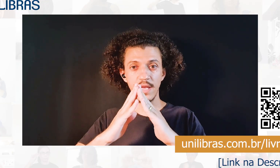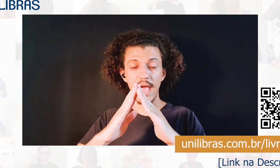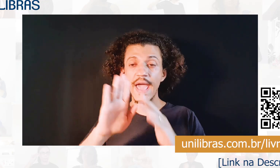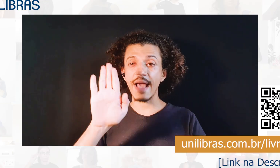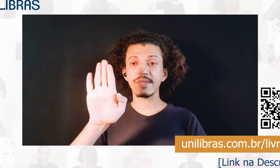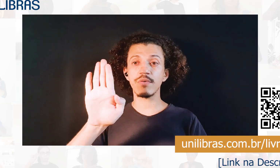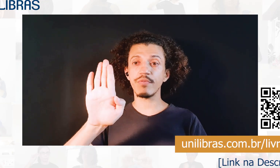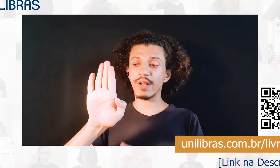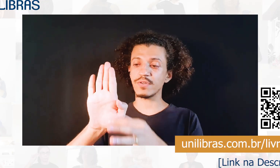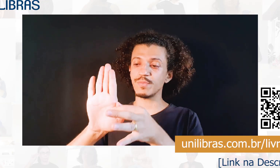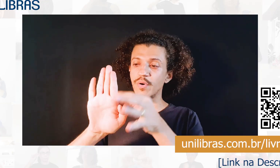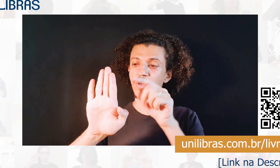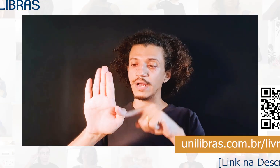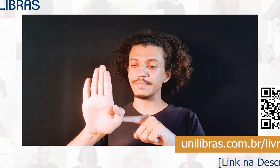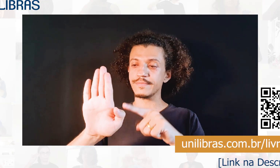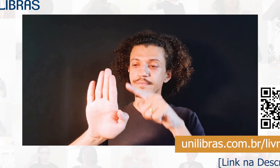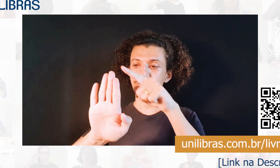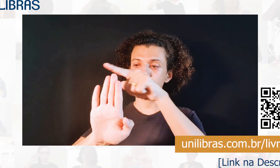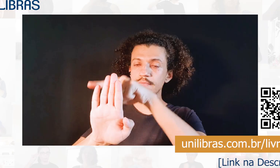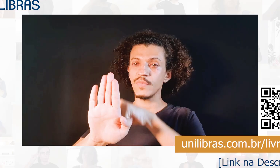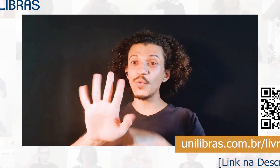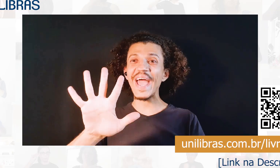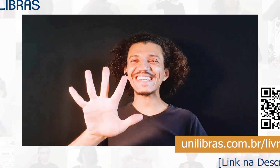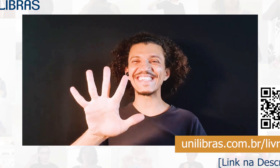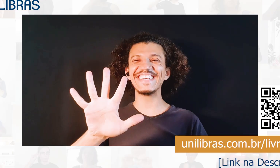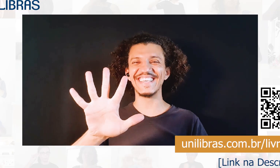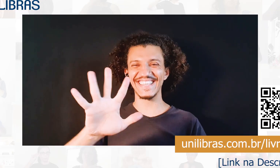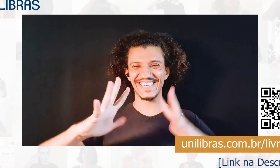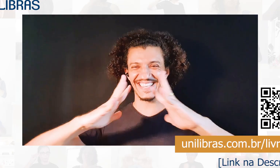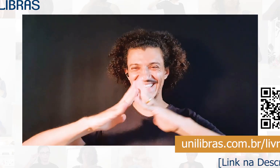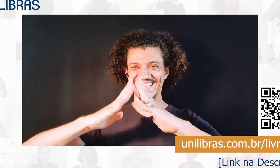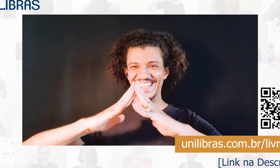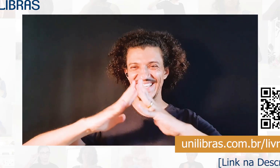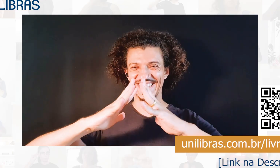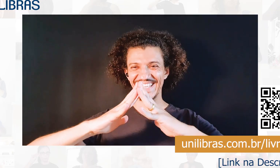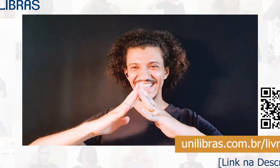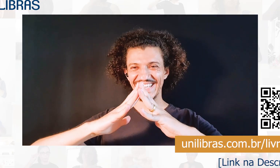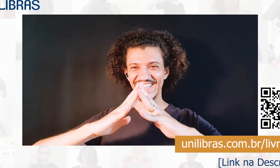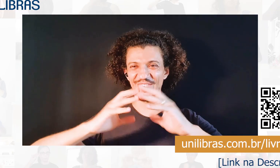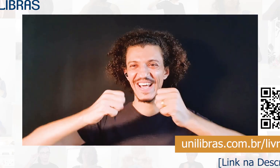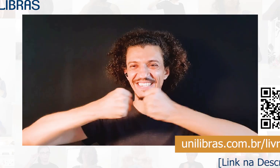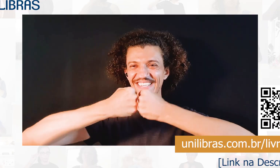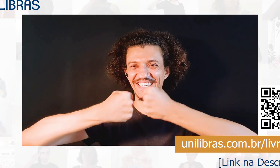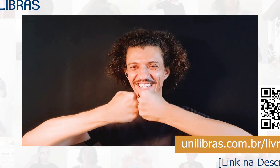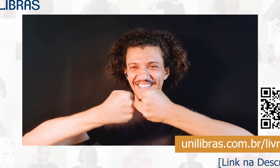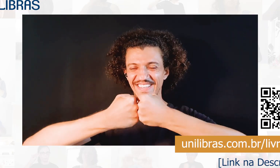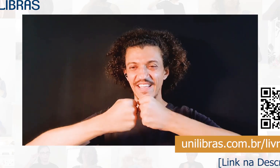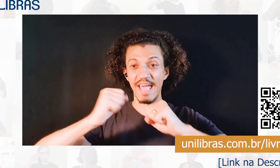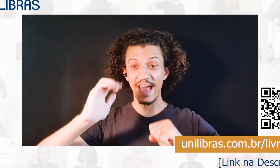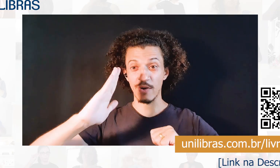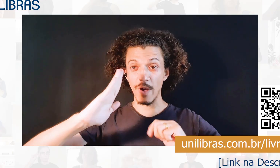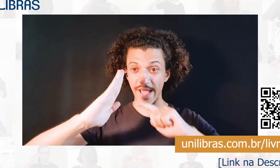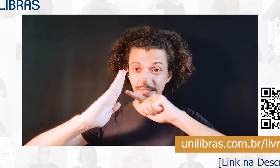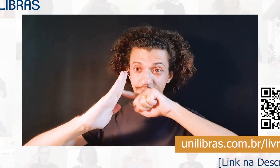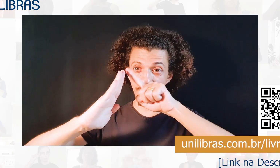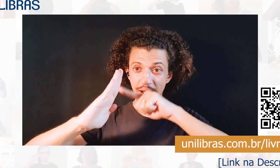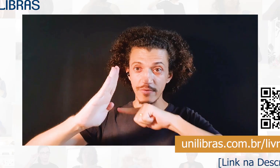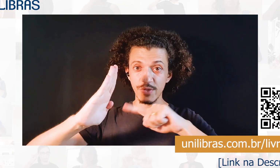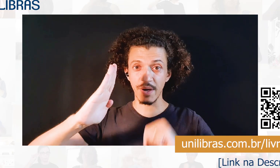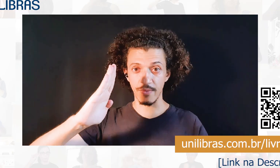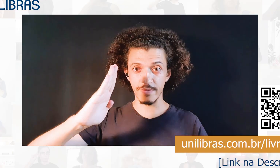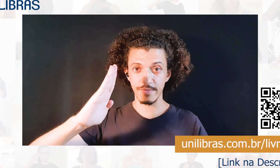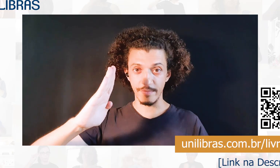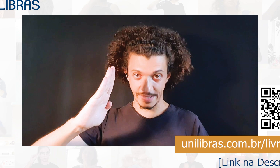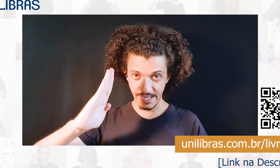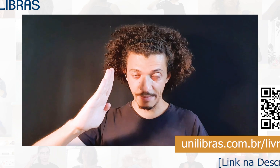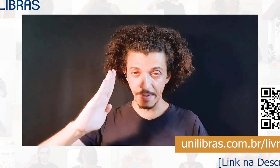usadas? É essa configuração de mão aqui, olha. Não é assim. Não é assim. É com esse formato